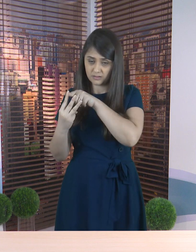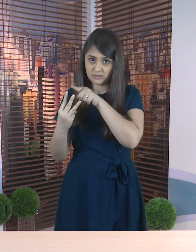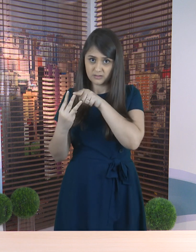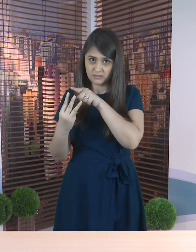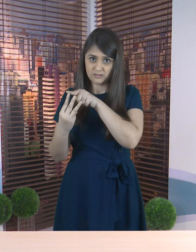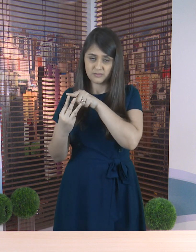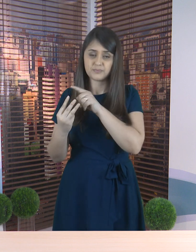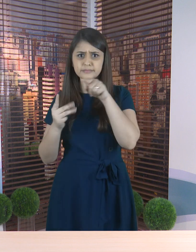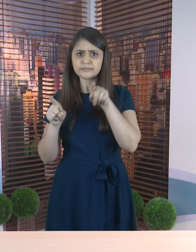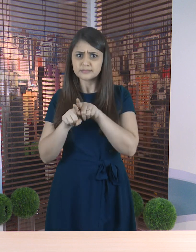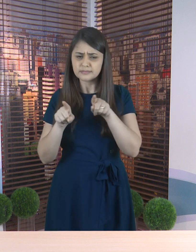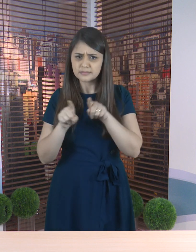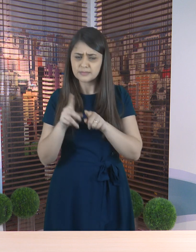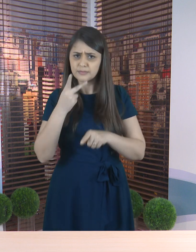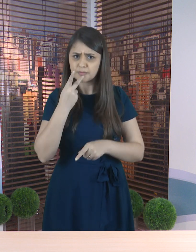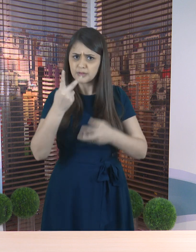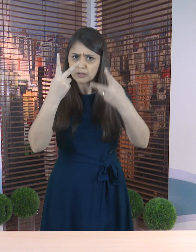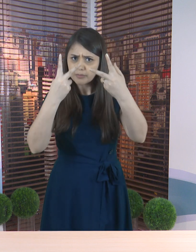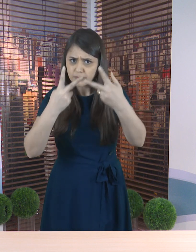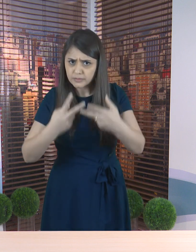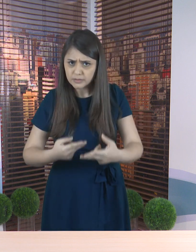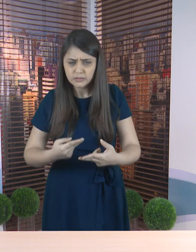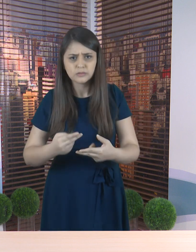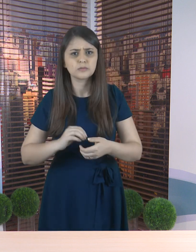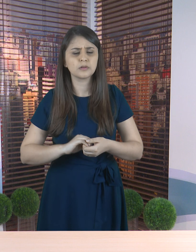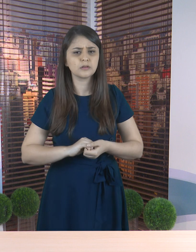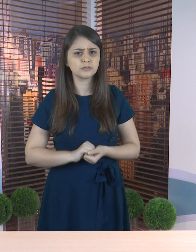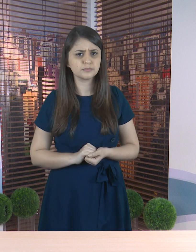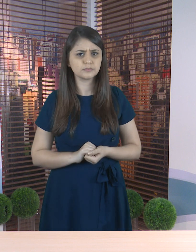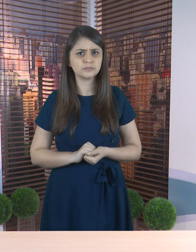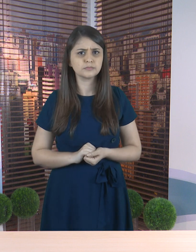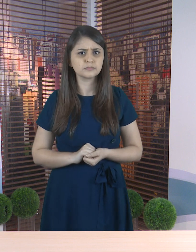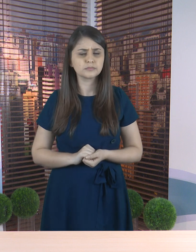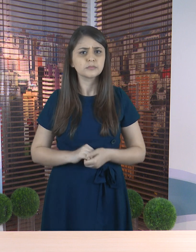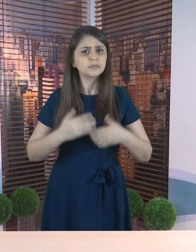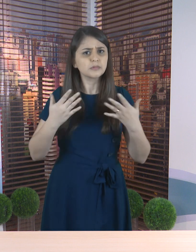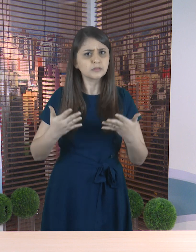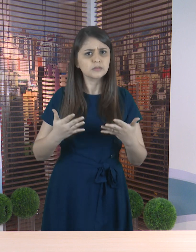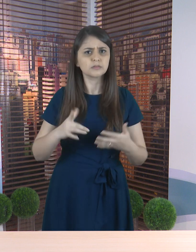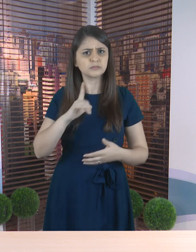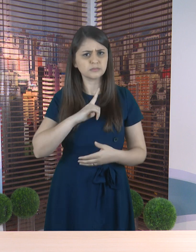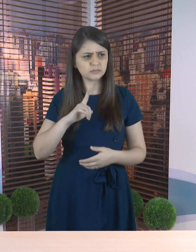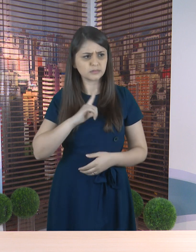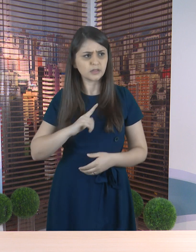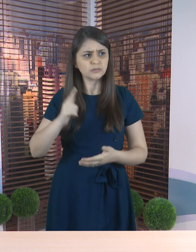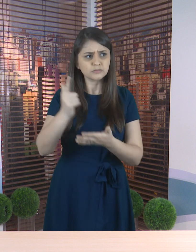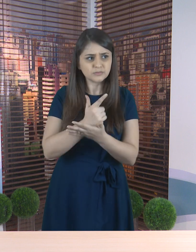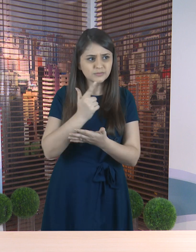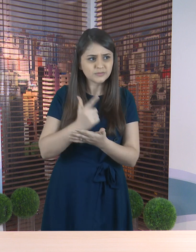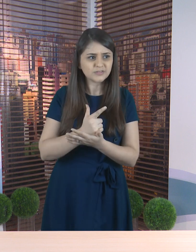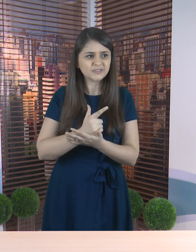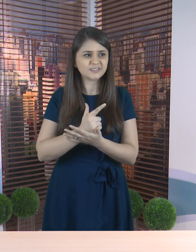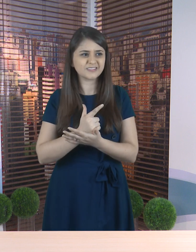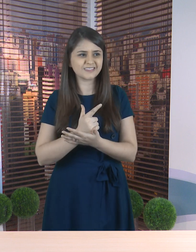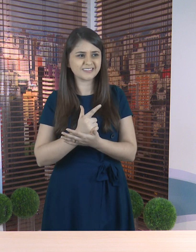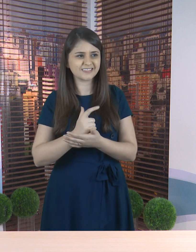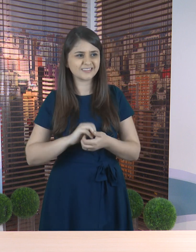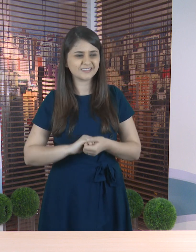doutrina da punição dos maus é um tema muito importante. Nesse tipo de literatura, os escritores